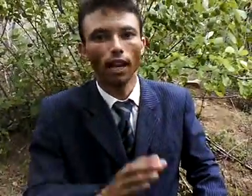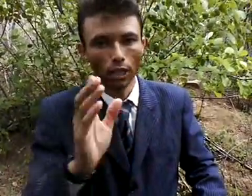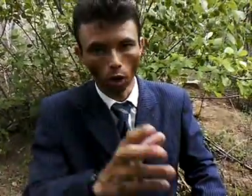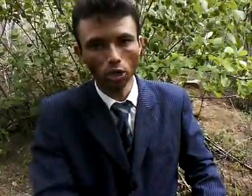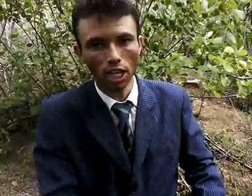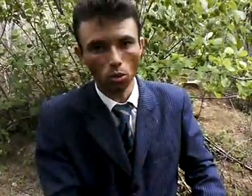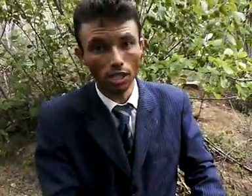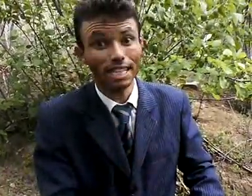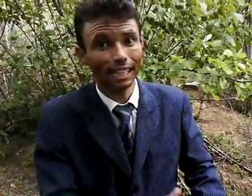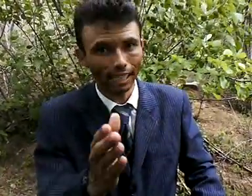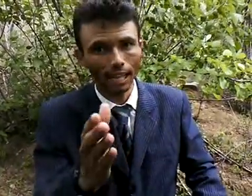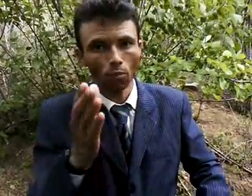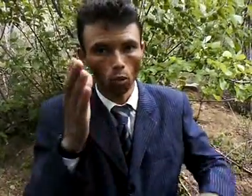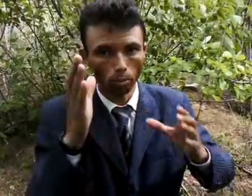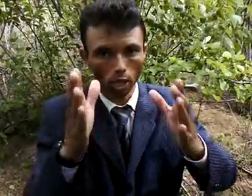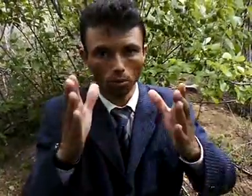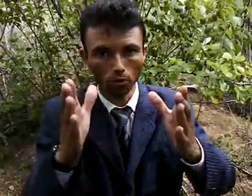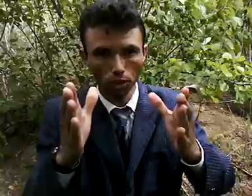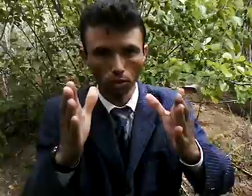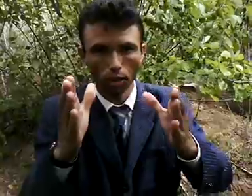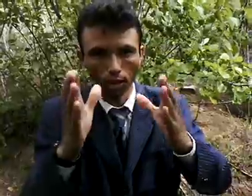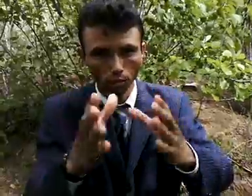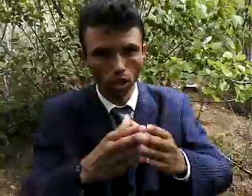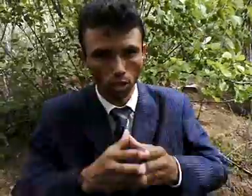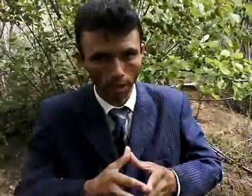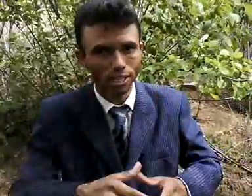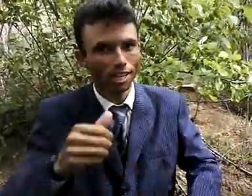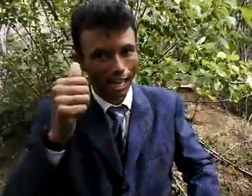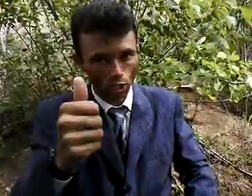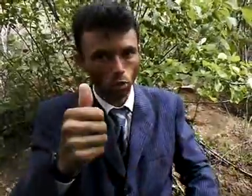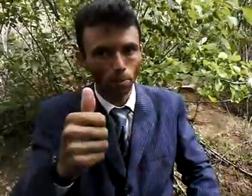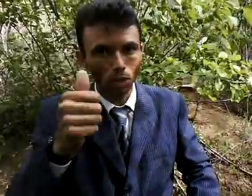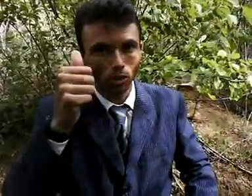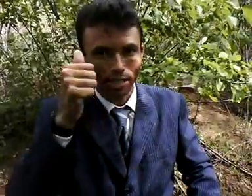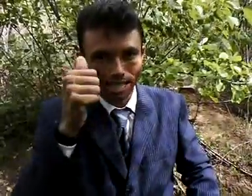em nome de Jesus, e até o próximo vídeo. Quem vos despede é seu amigo e